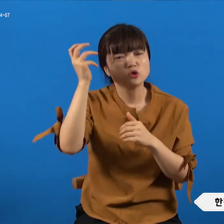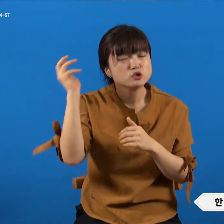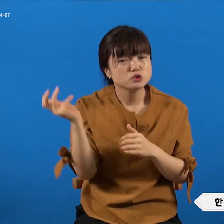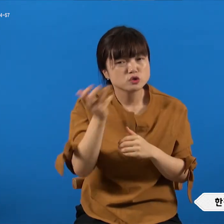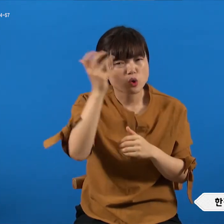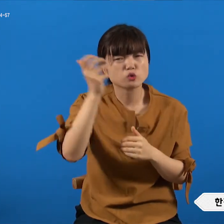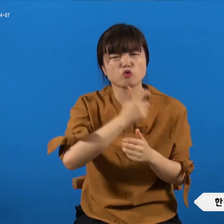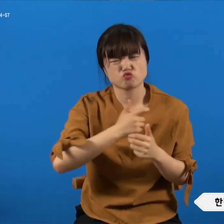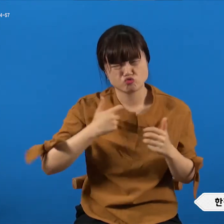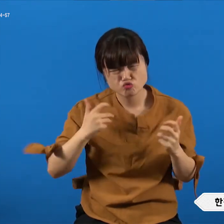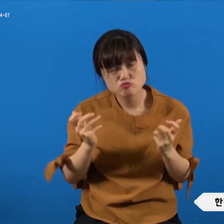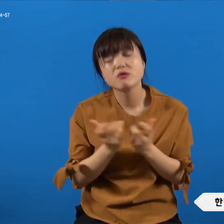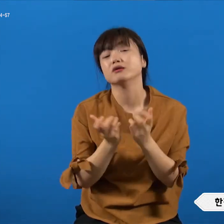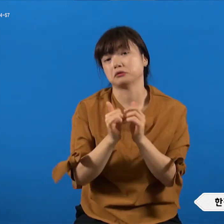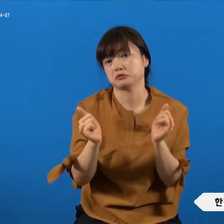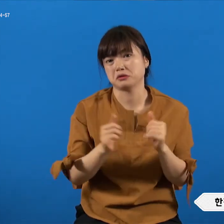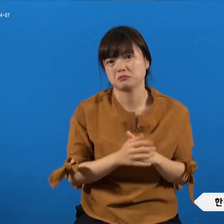것입니다.